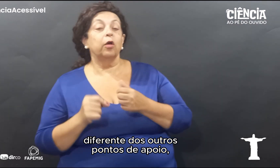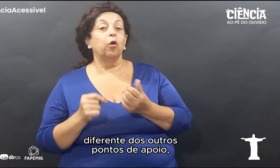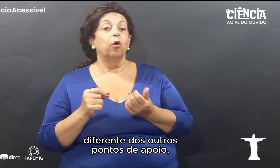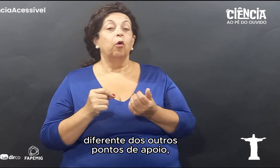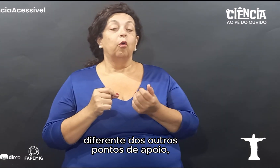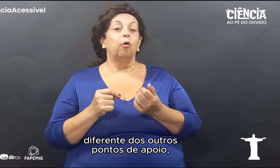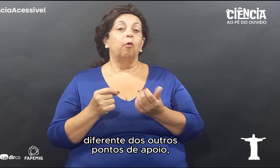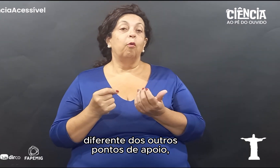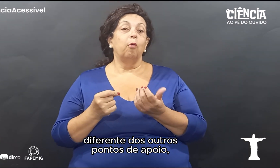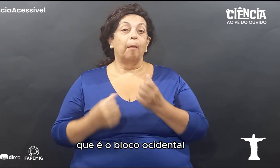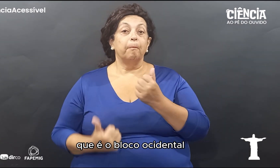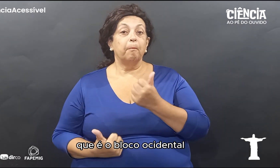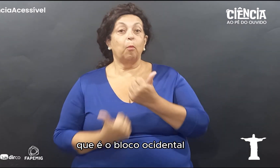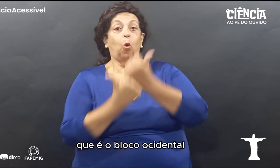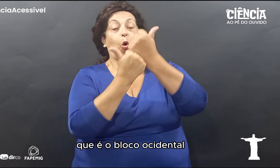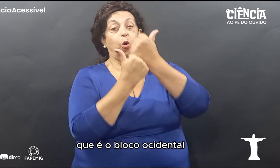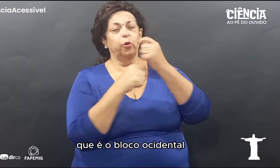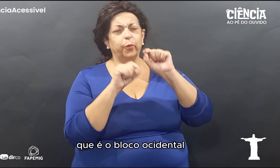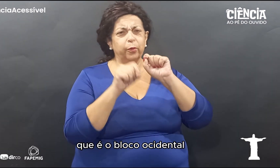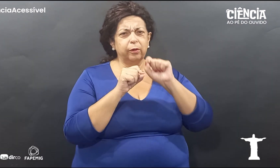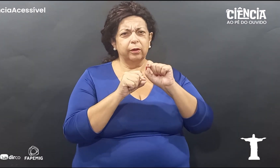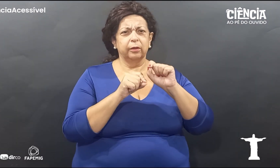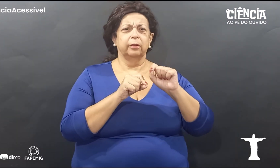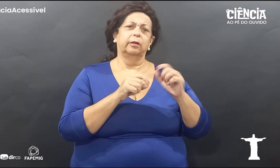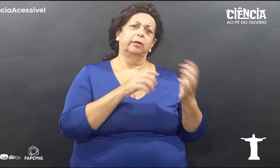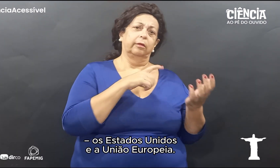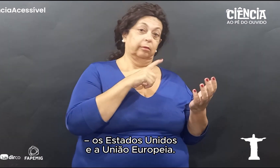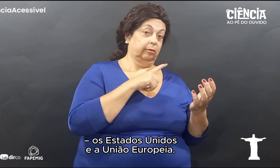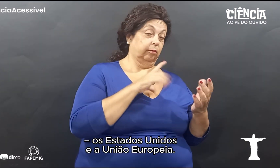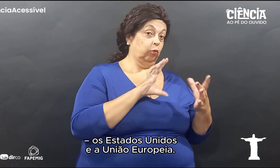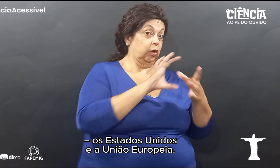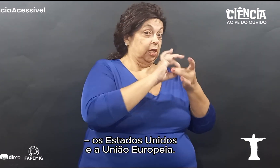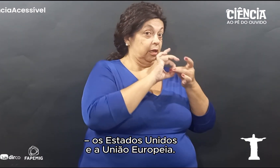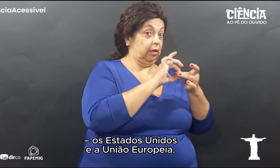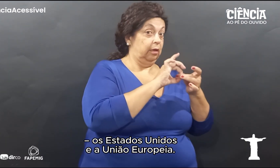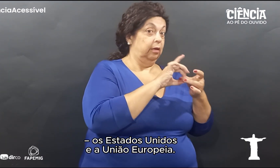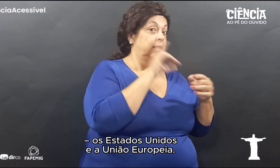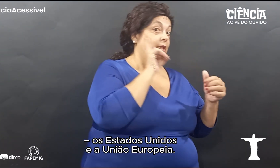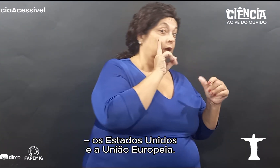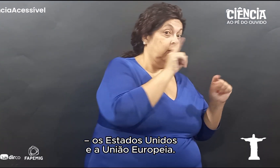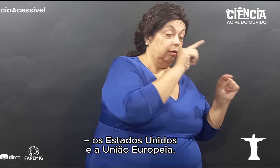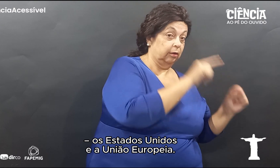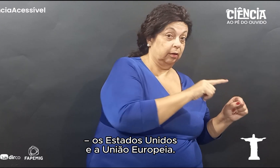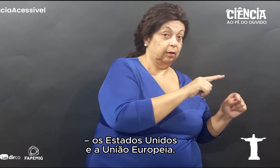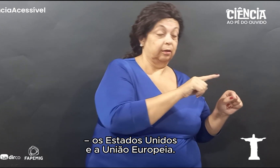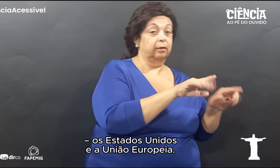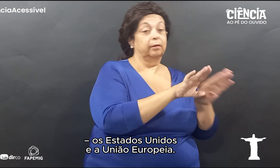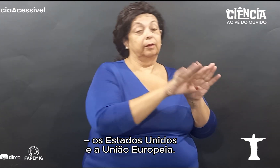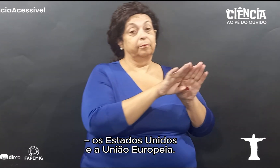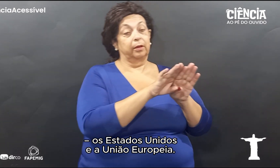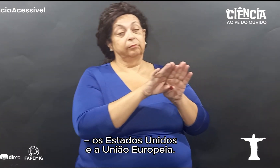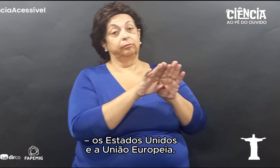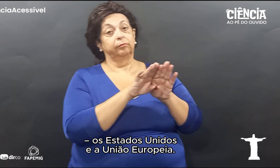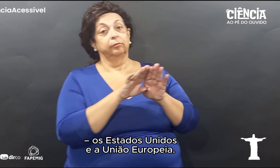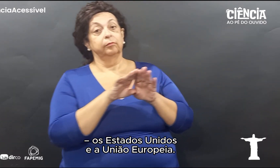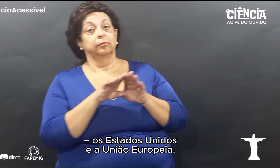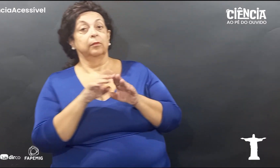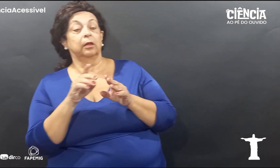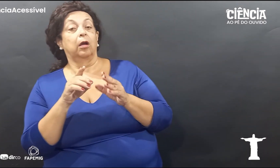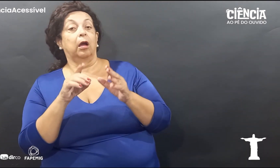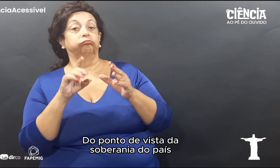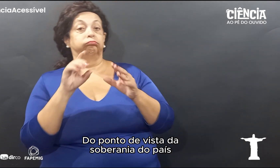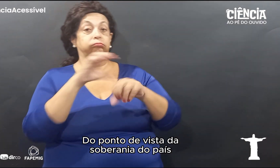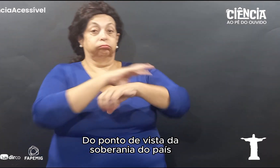diferente dos outros pontos de apoio, que são o bloco ocidental, os Estados Unidos e a União